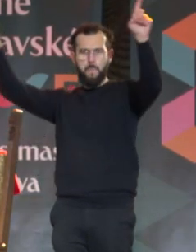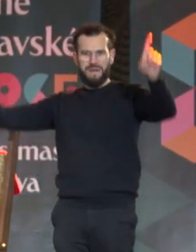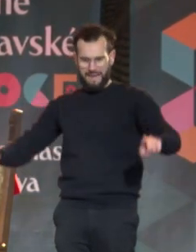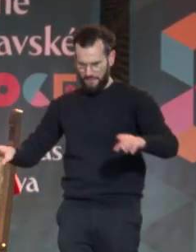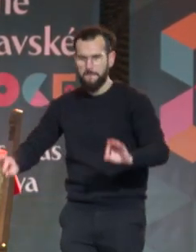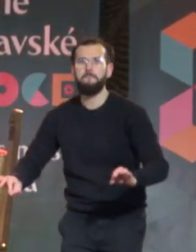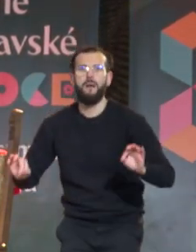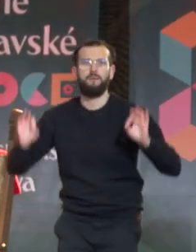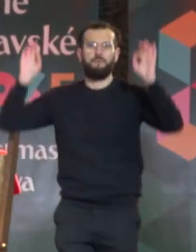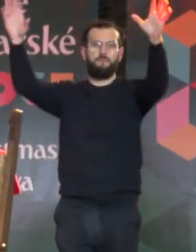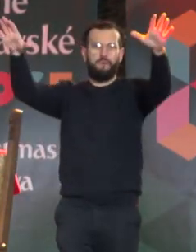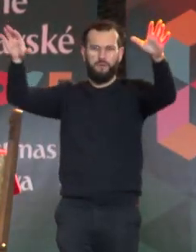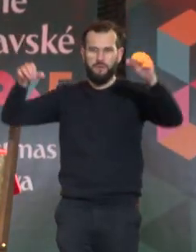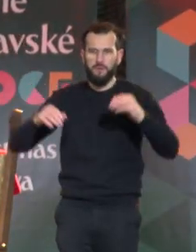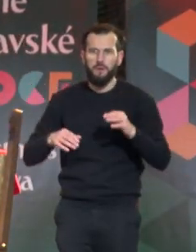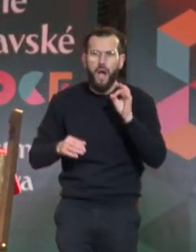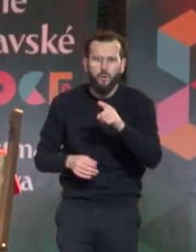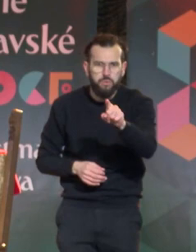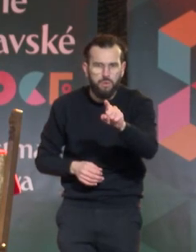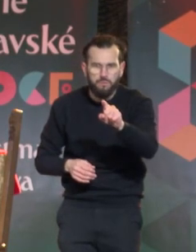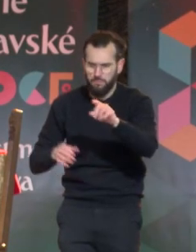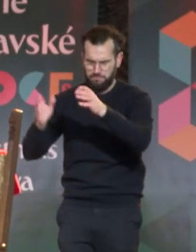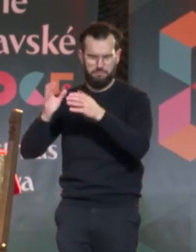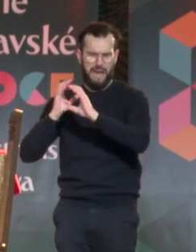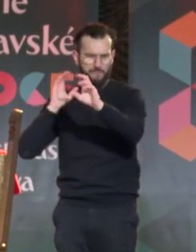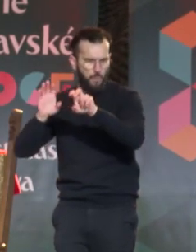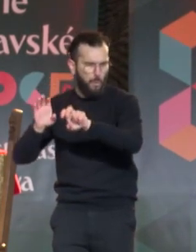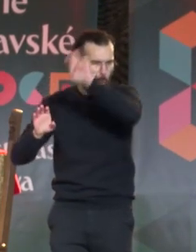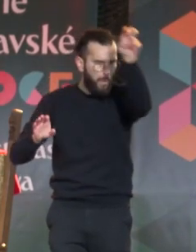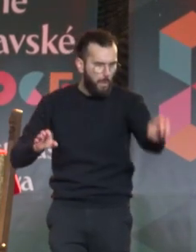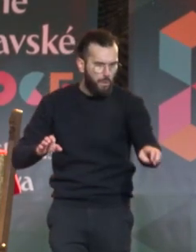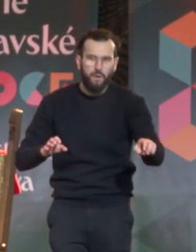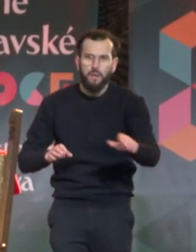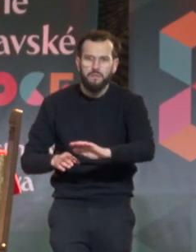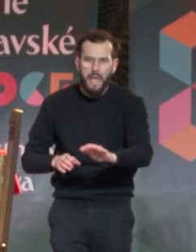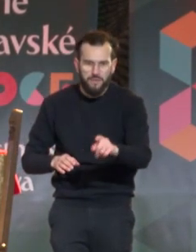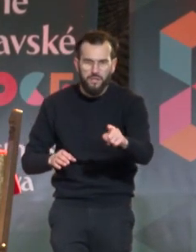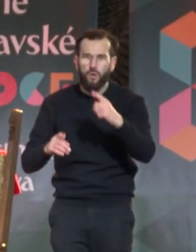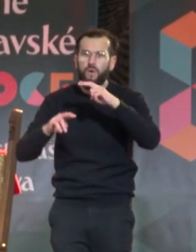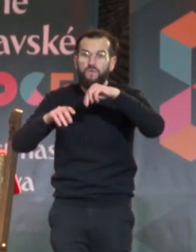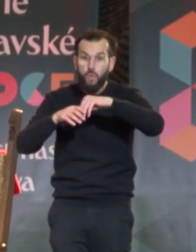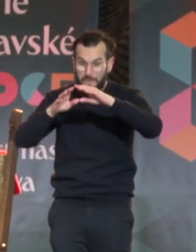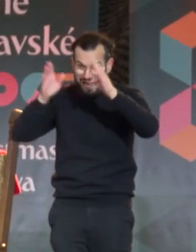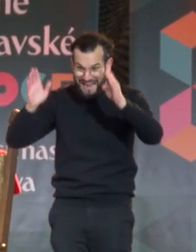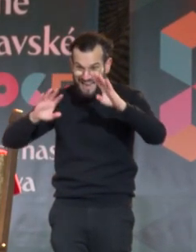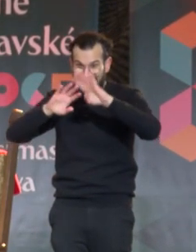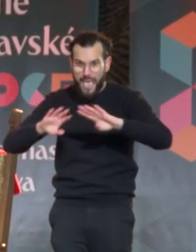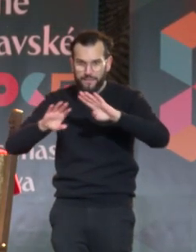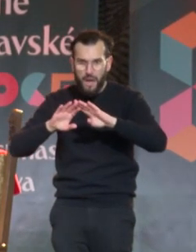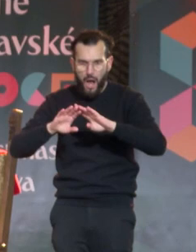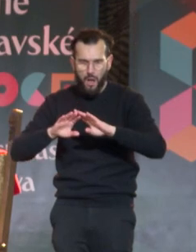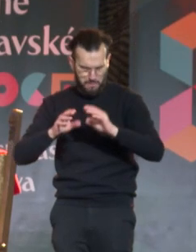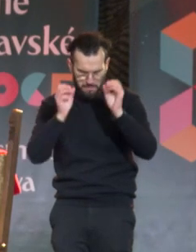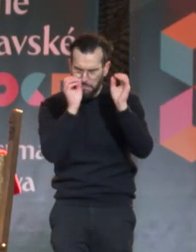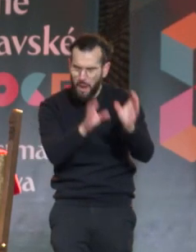a naraz z auta vyskočí nejaké dieťa s klietkou. No fakt, má v ruke klietku. Nechajú v